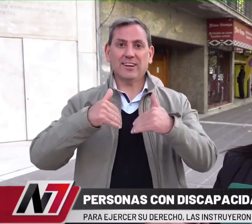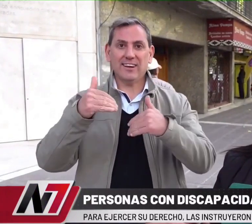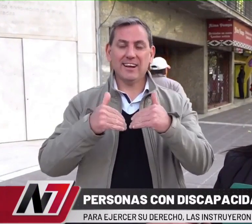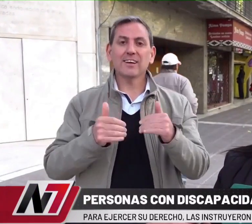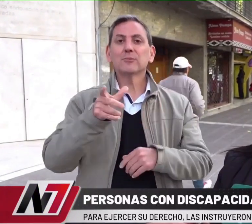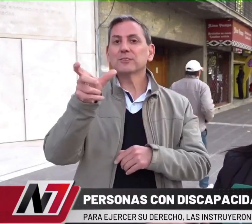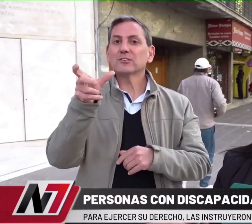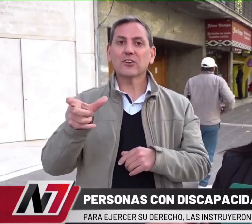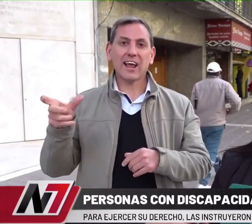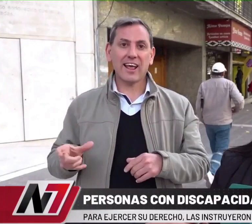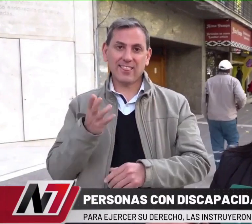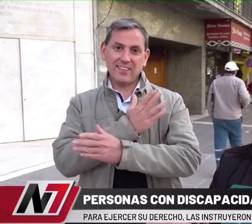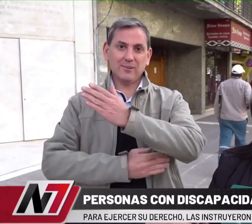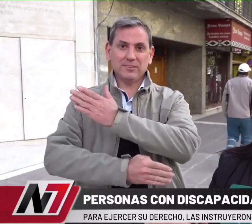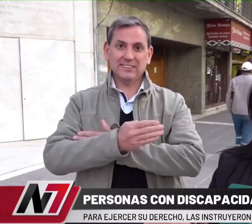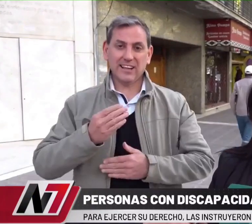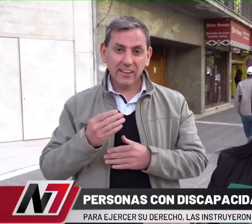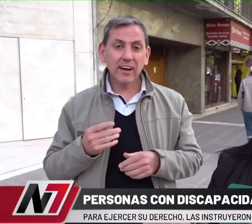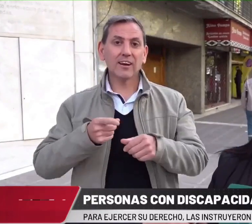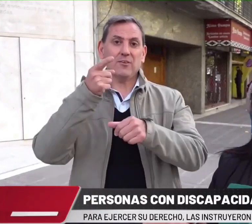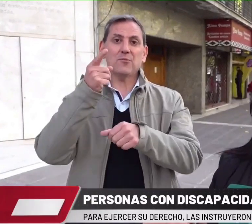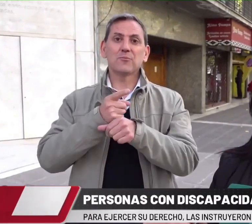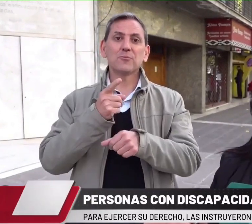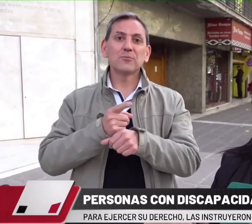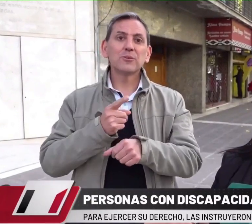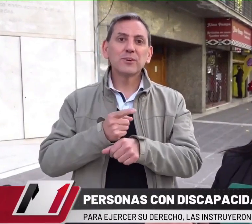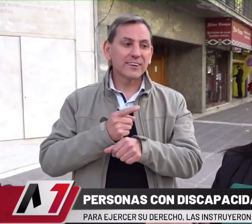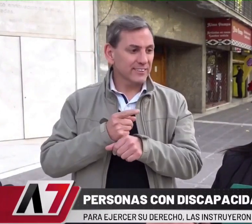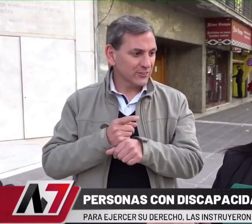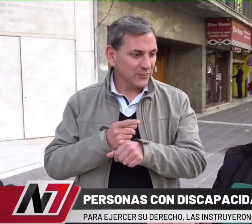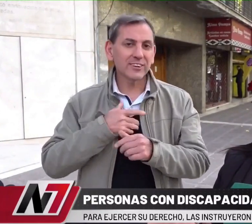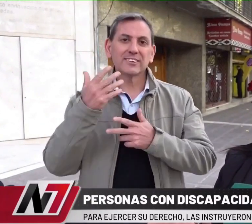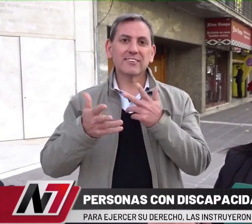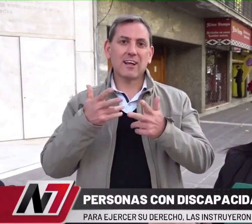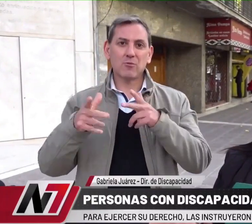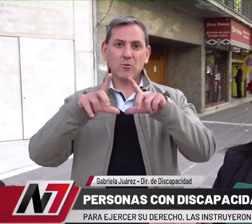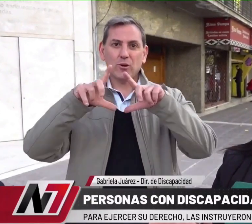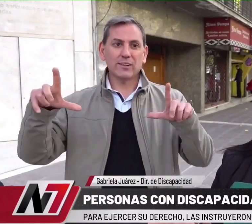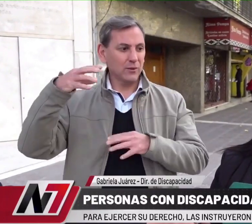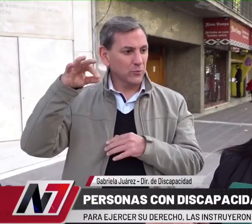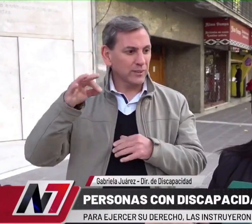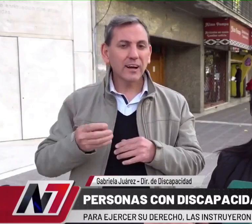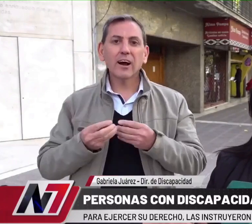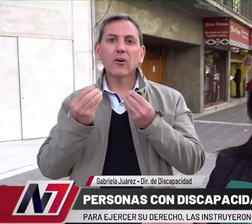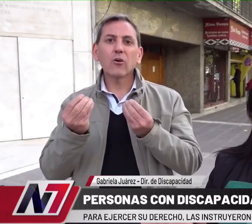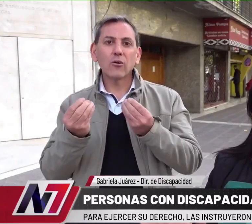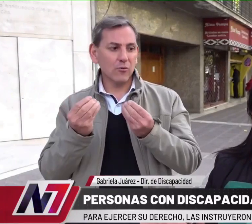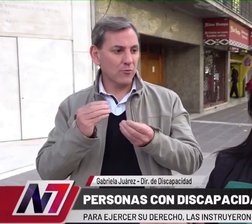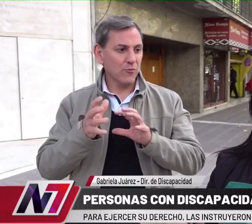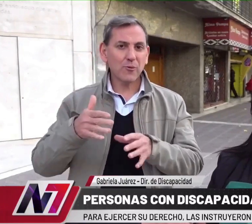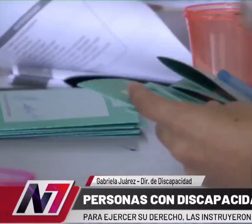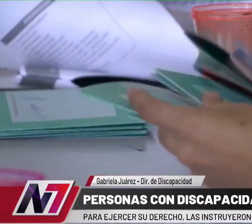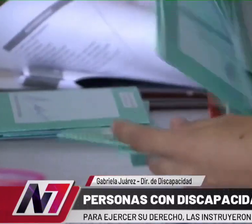discapacidad. Tenía tres objetivos. Primero, informar sobre la normativa que garantiza el voto de las personas